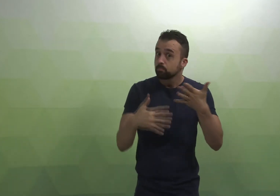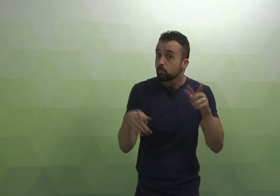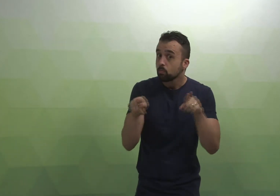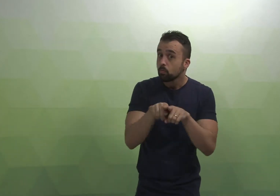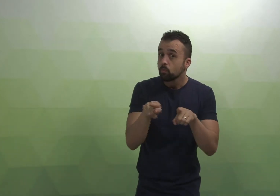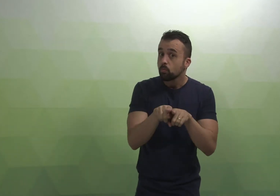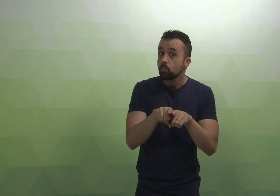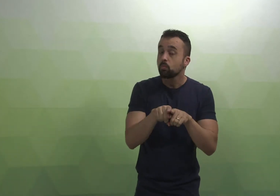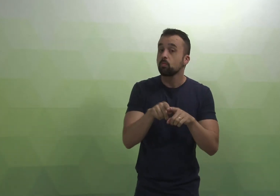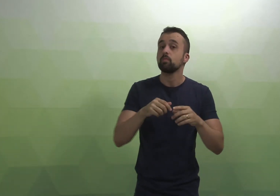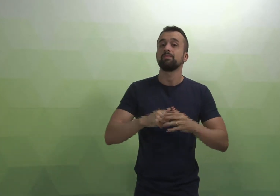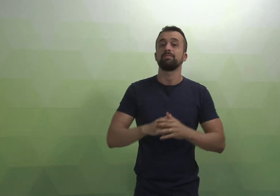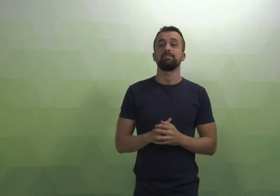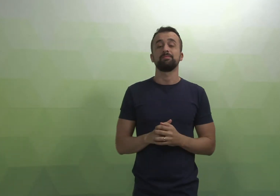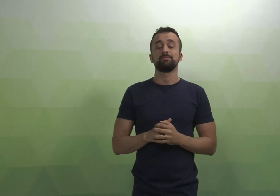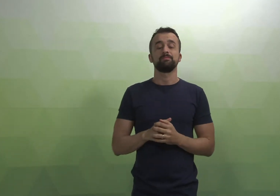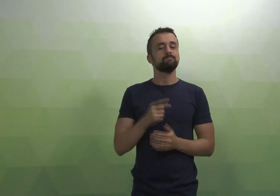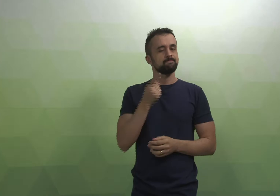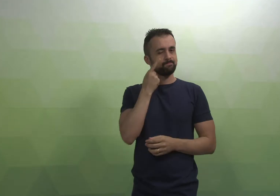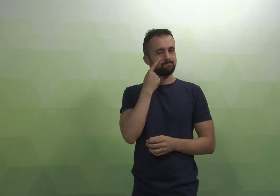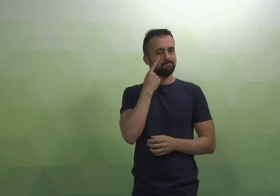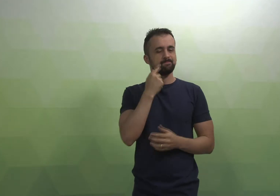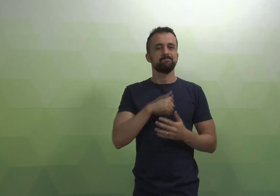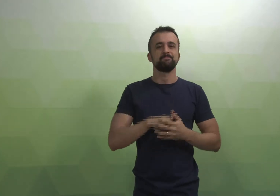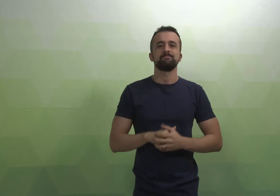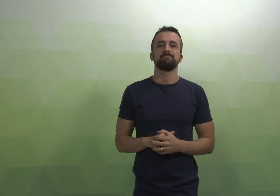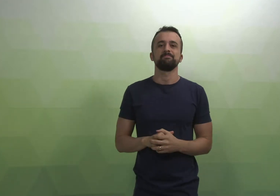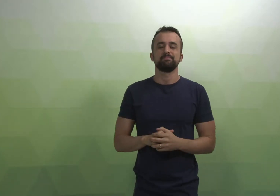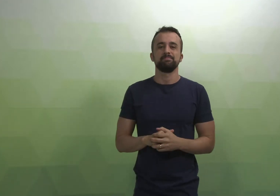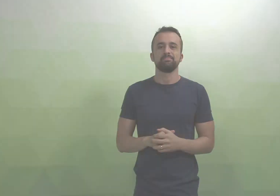Em Libras, da mesma forma. Vejam.